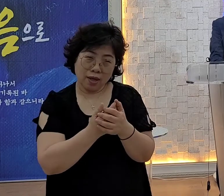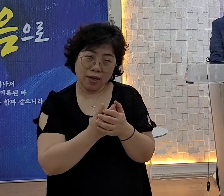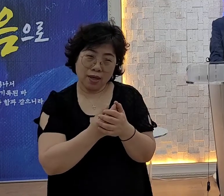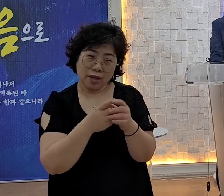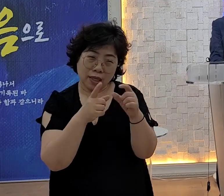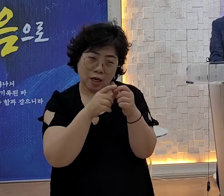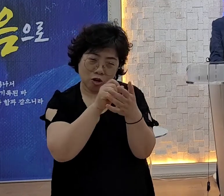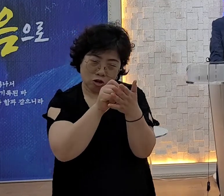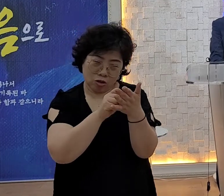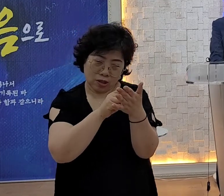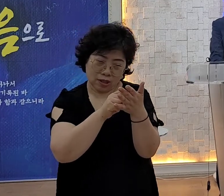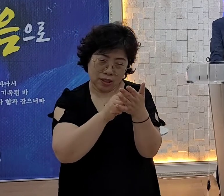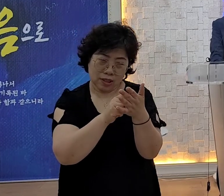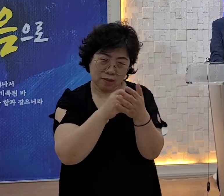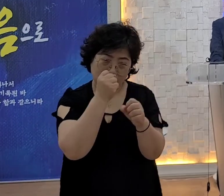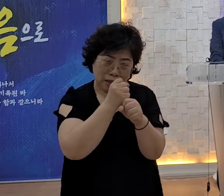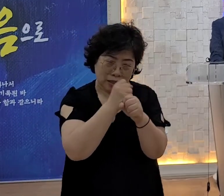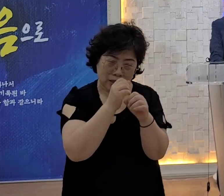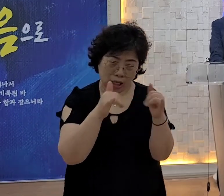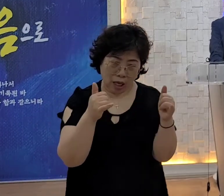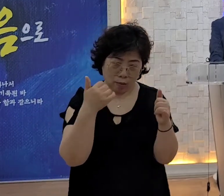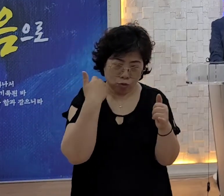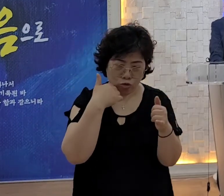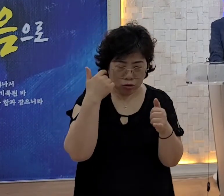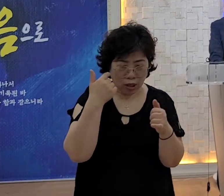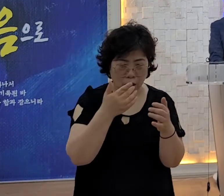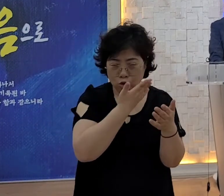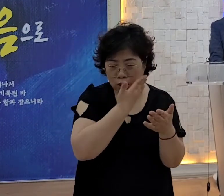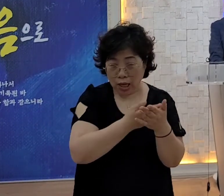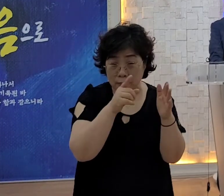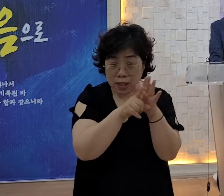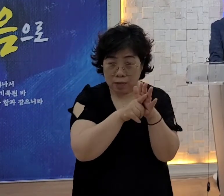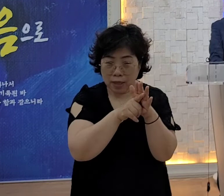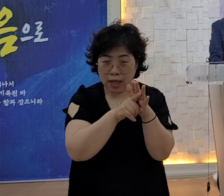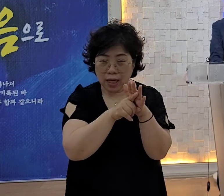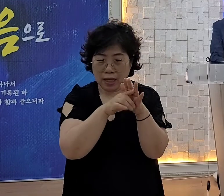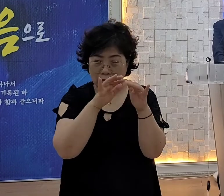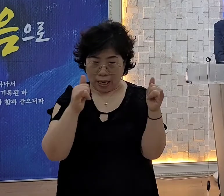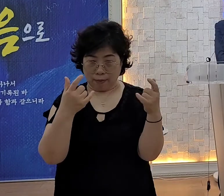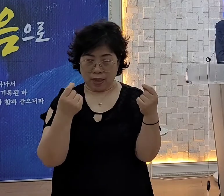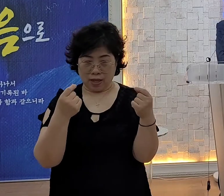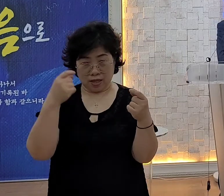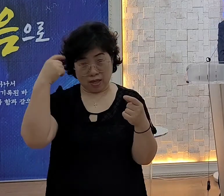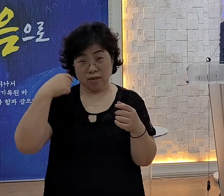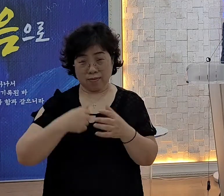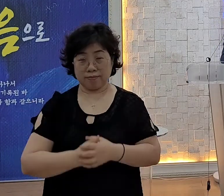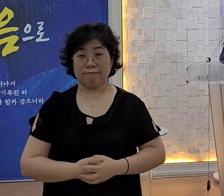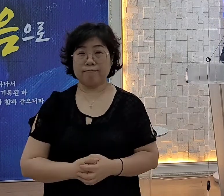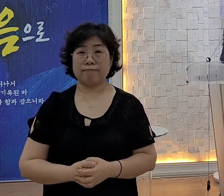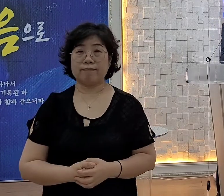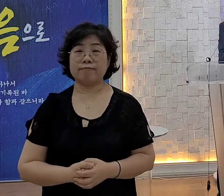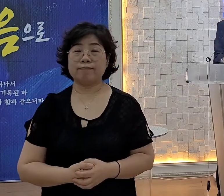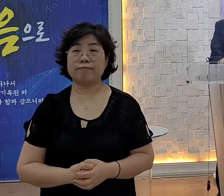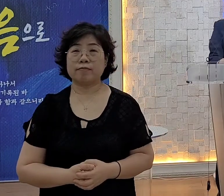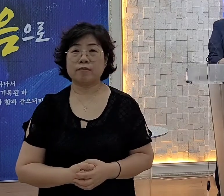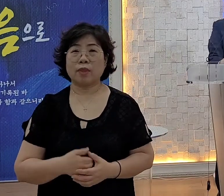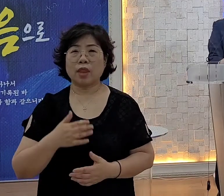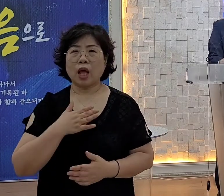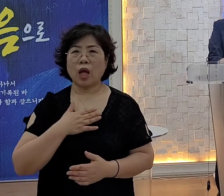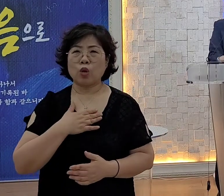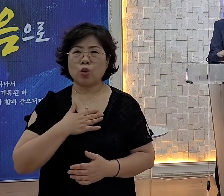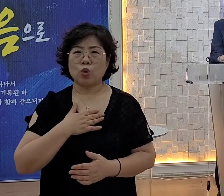궁금했어요. 정말 귀한 믿음의 사람이다. 오늘 이 찬양 함께 부를 텐데요.